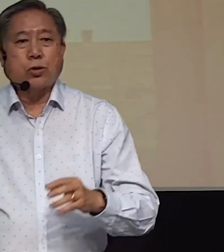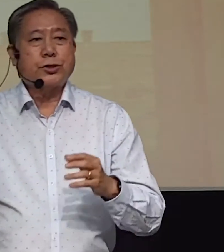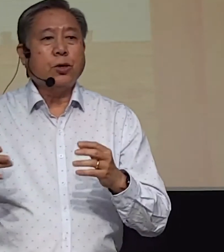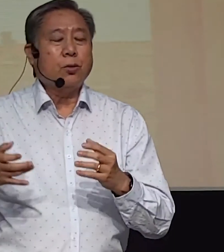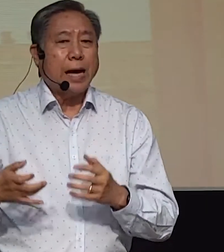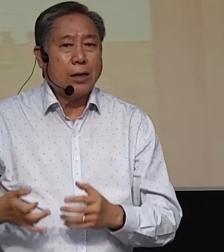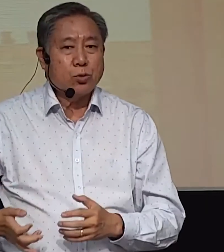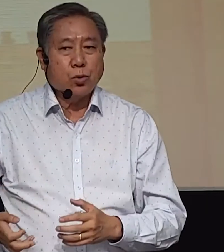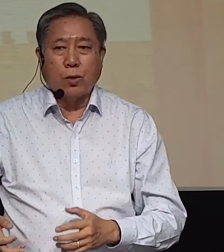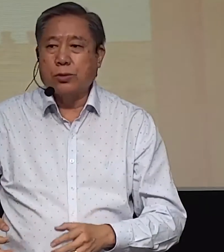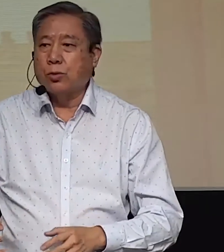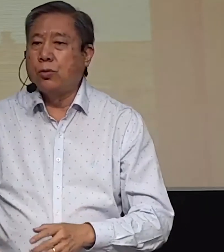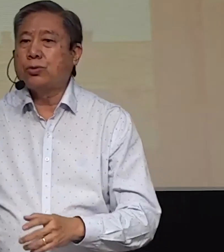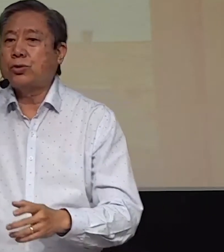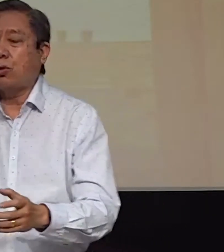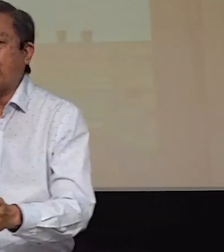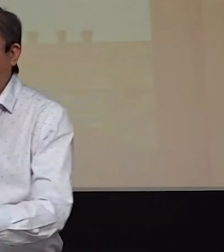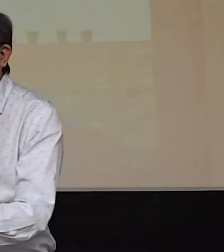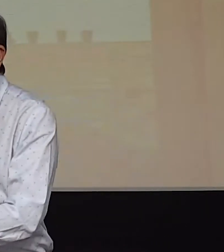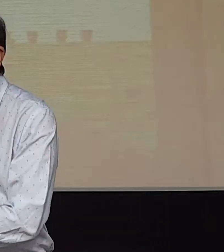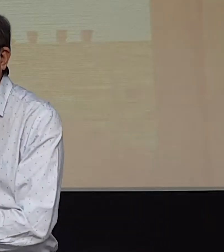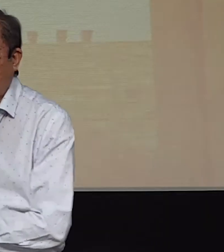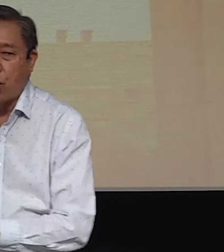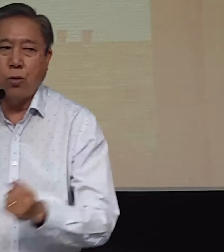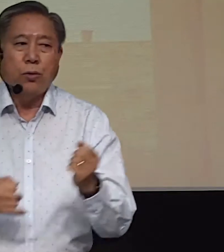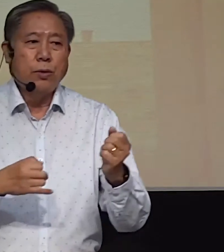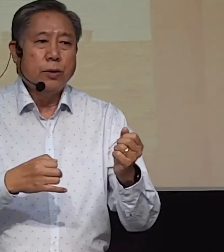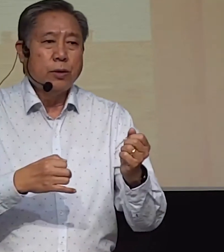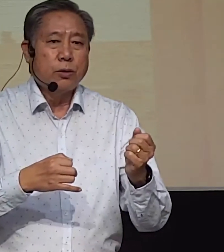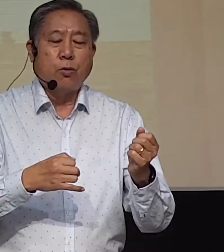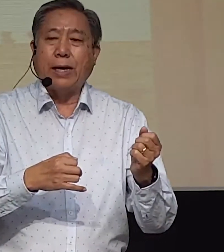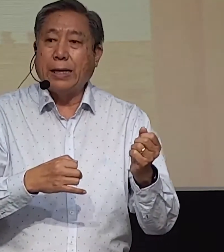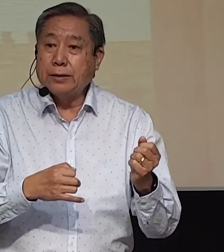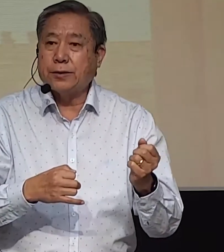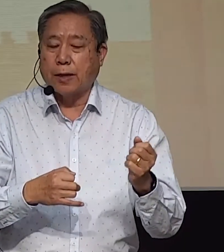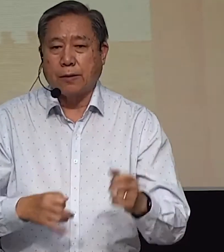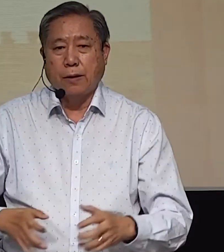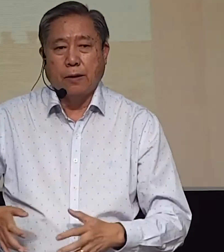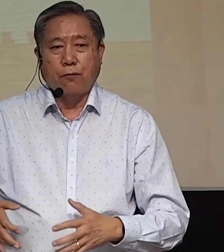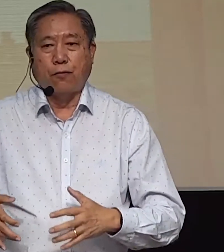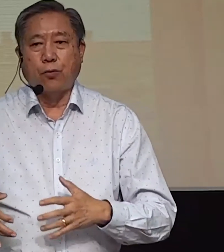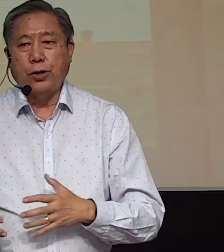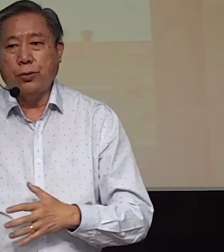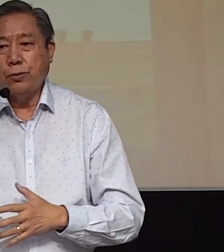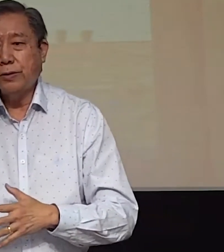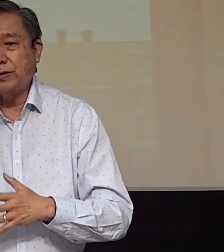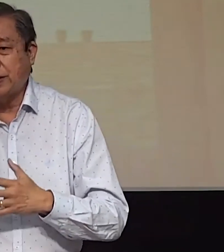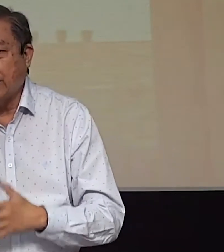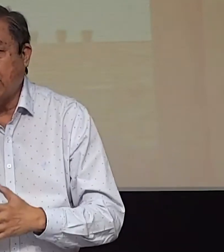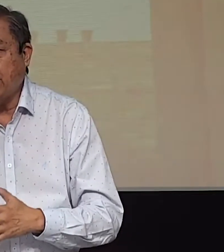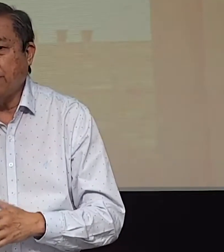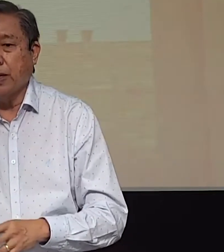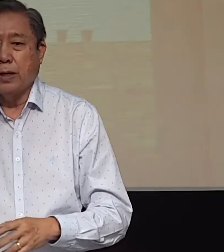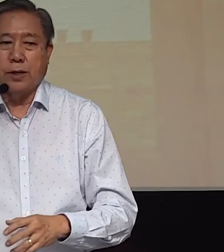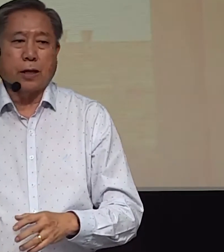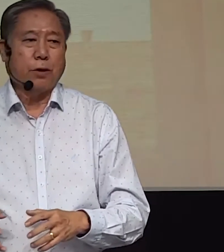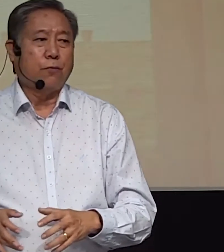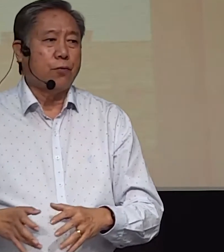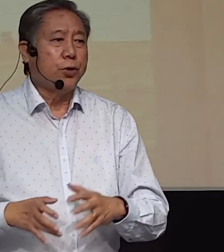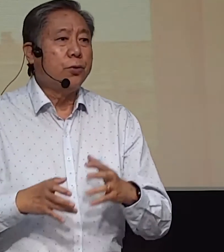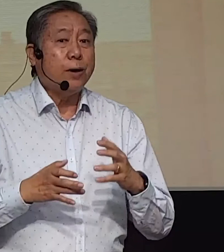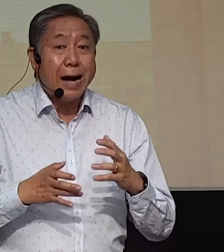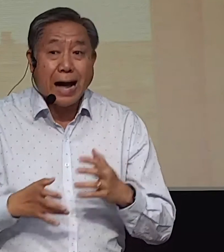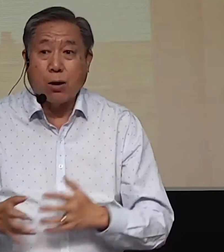E do seu lado, quando um soldado lhe furou com uma lança, fluiu sangue e